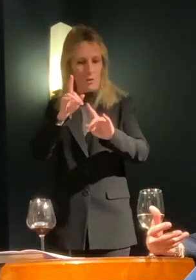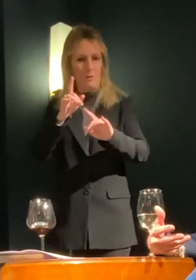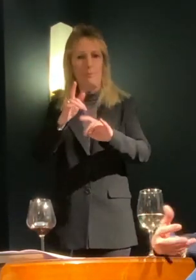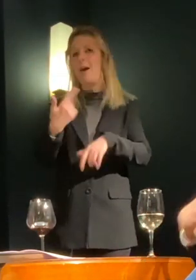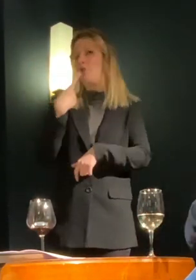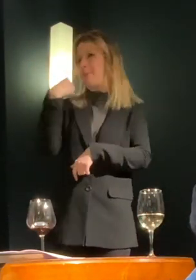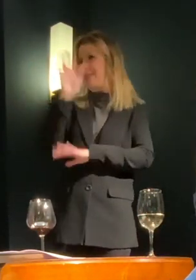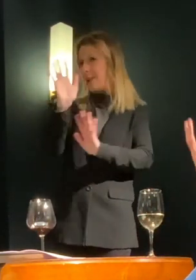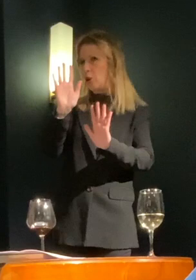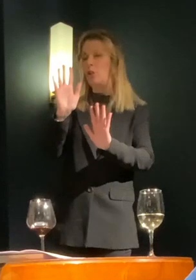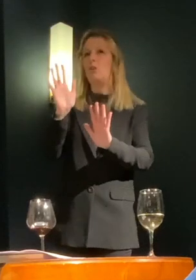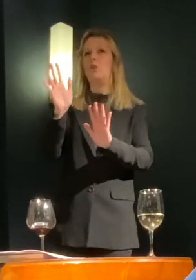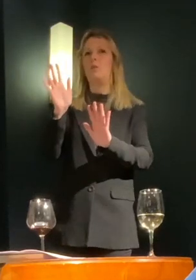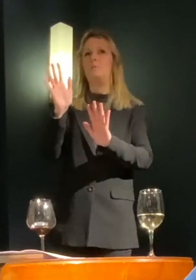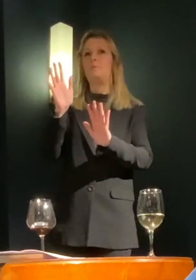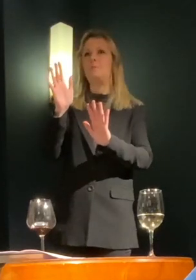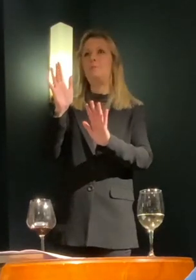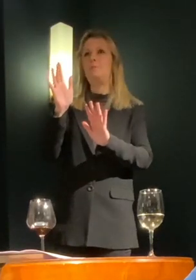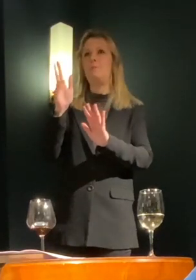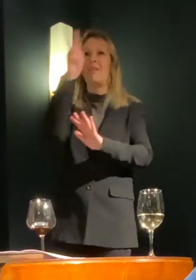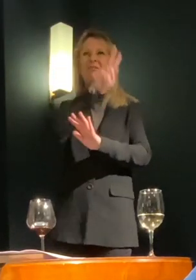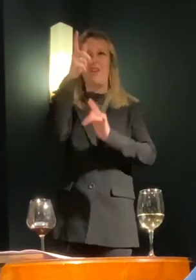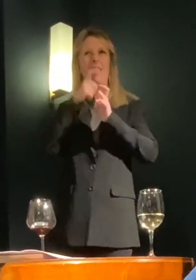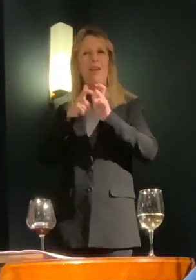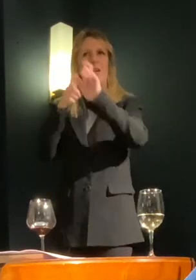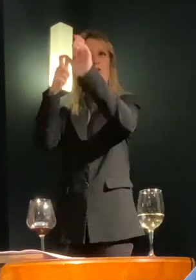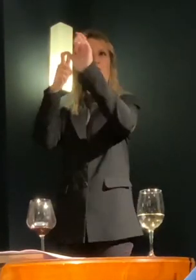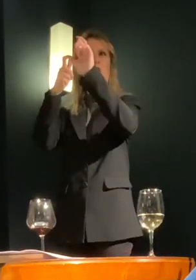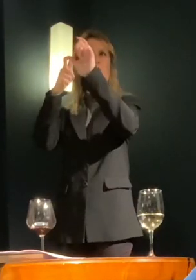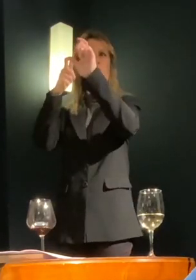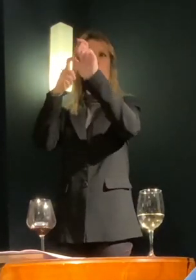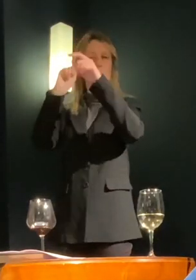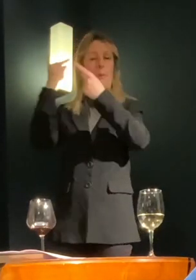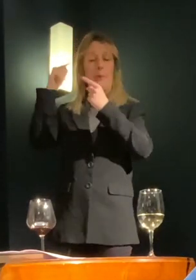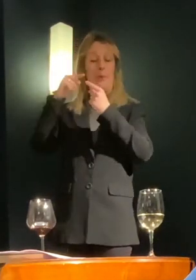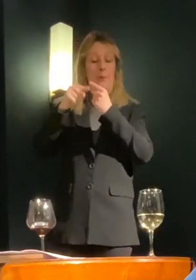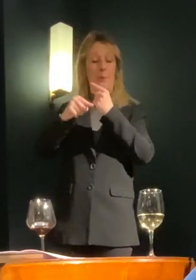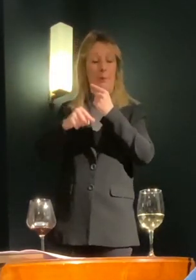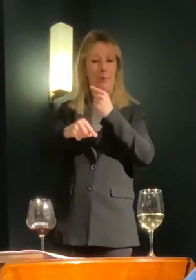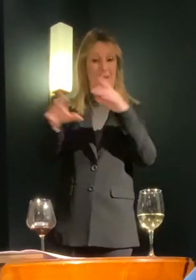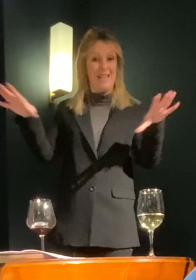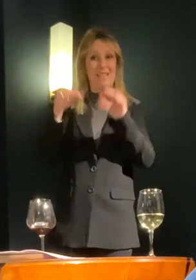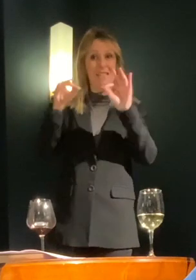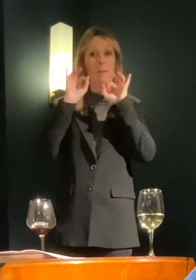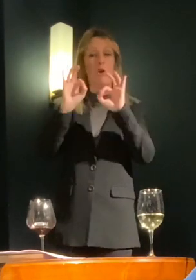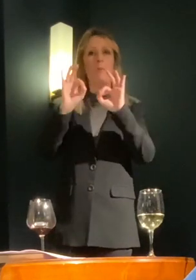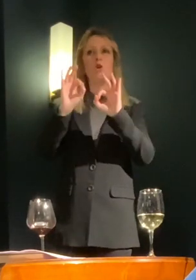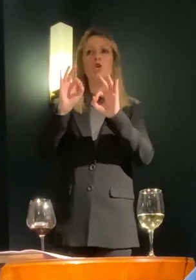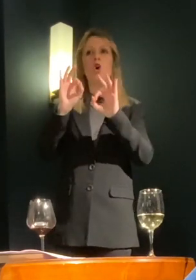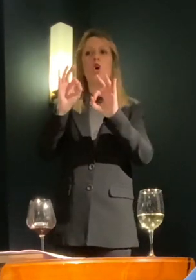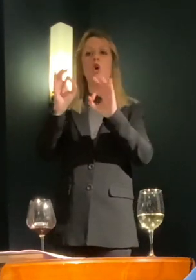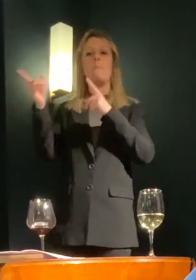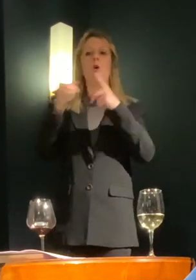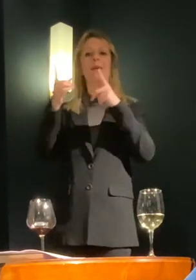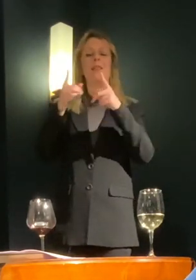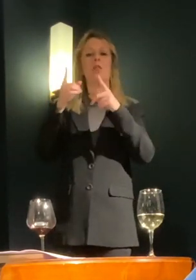che, diciamo, il viaggio di Valerio, la discesa di Valerio comincia nel momento in cui Luca, che è il suo migliore amico e il suo compagno